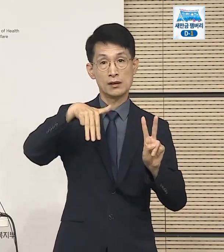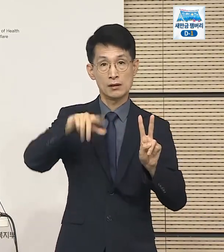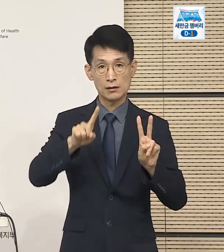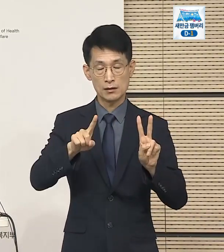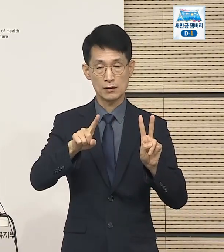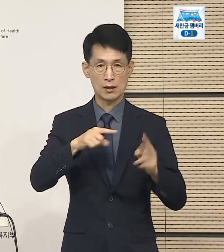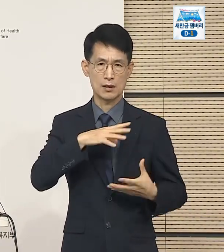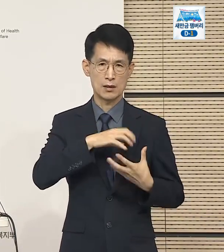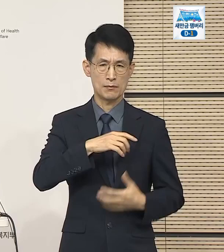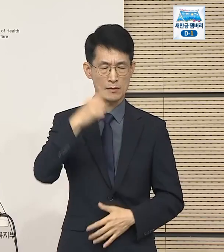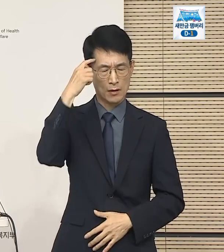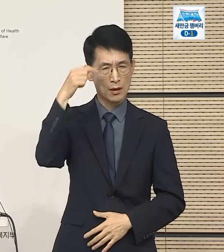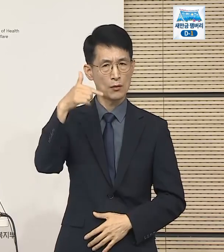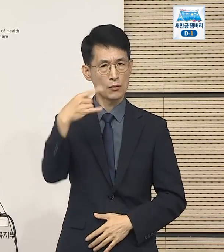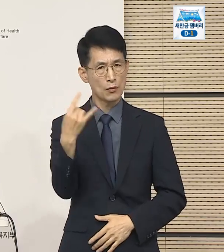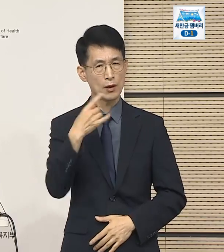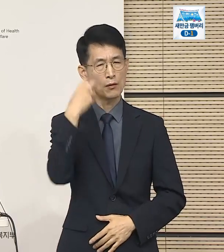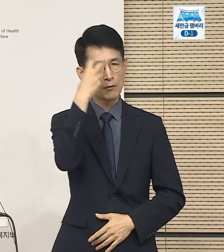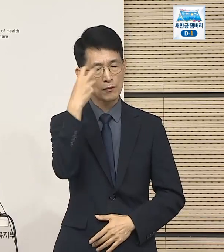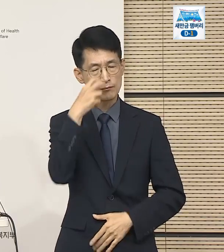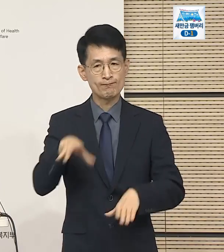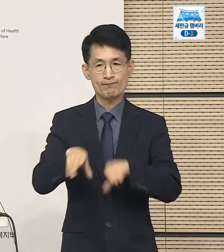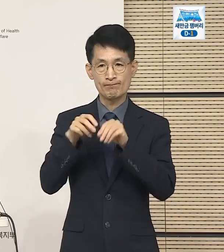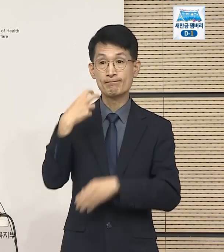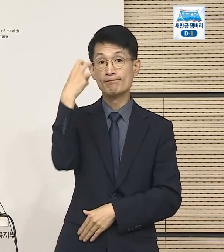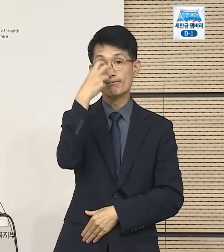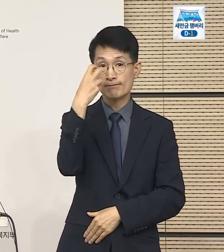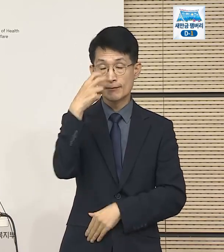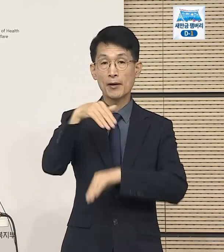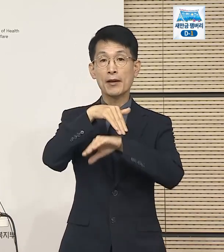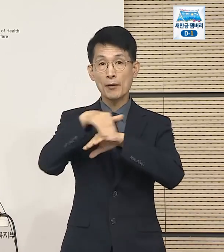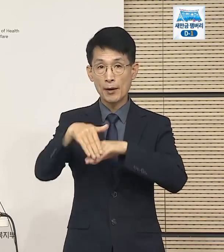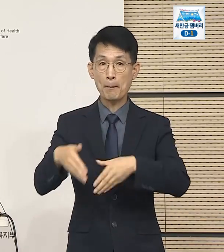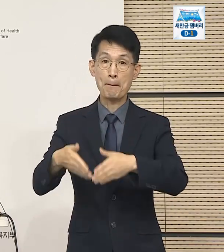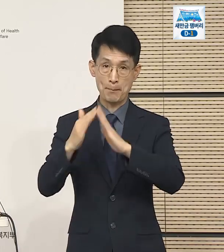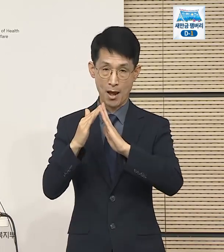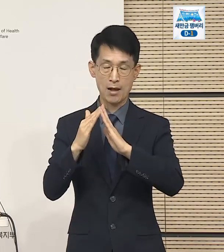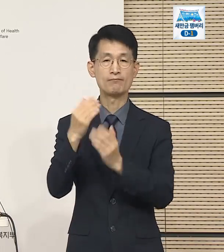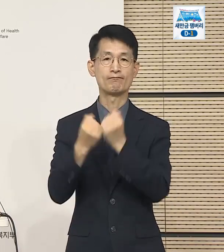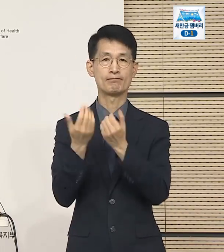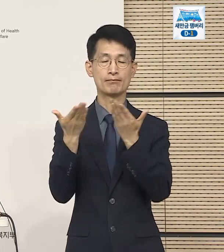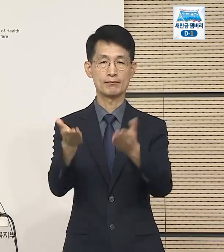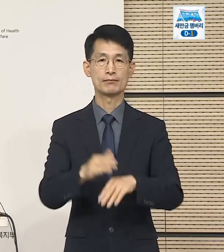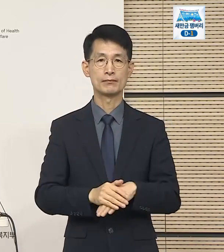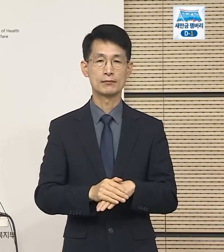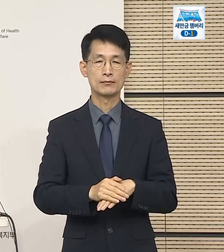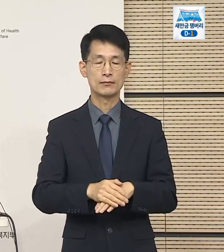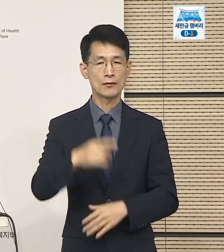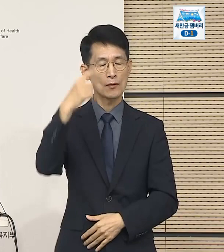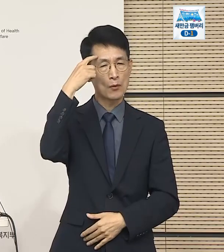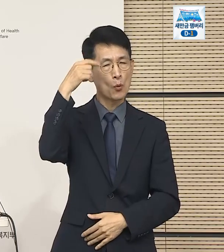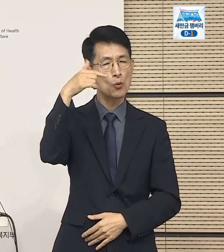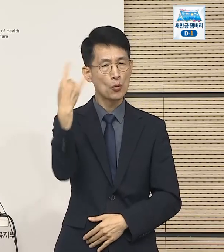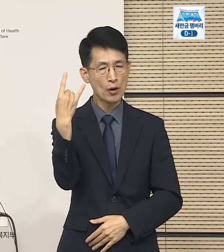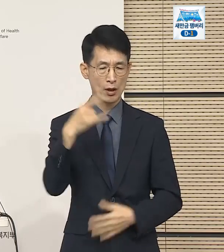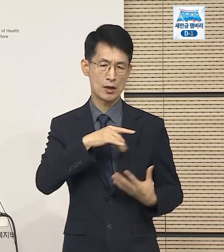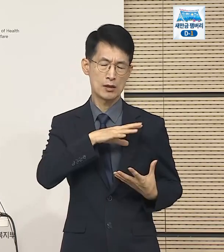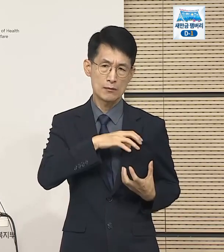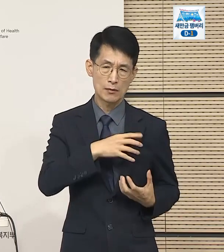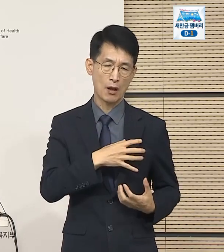침례혈관질환 관리종합계획에 대해 말씀드리겠습니다 심뇌혈관 질환은 급성